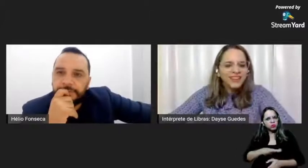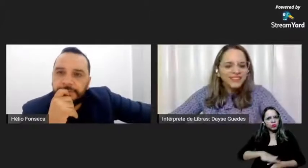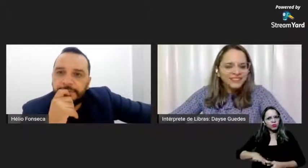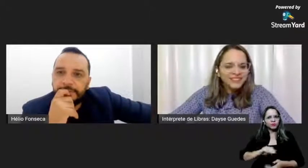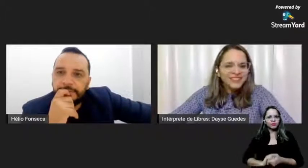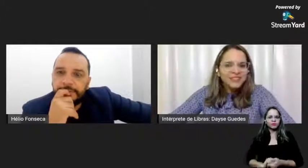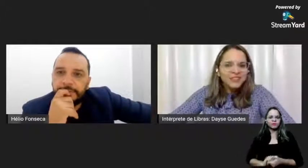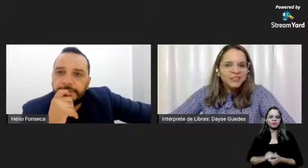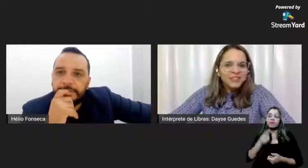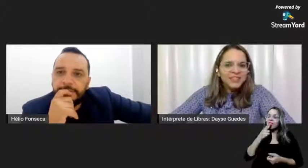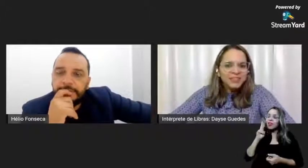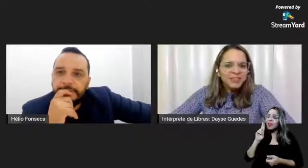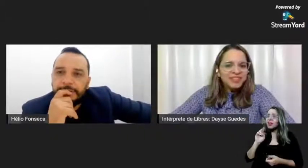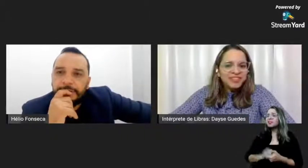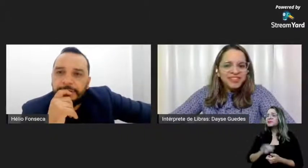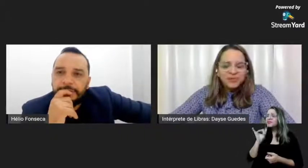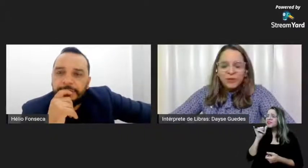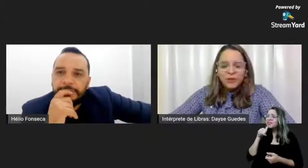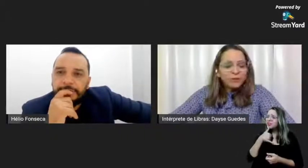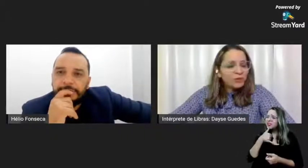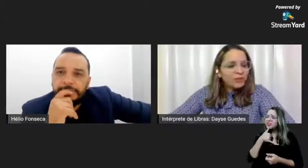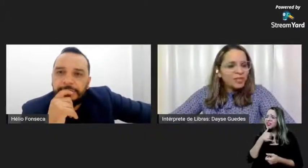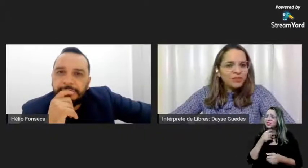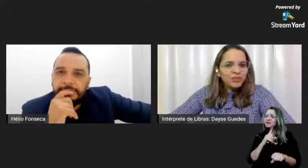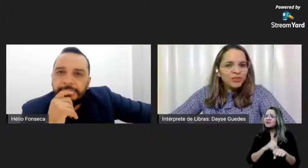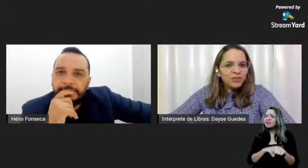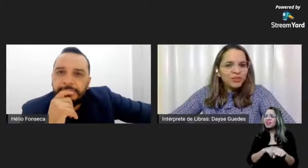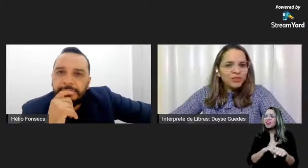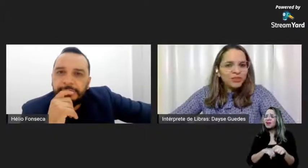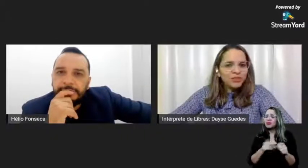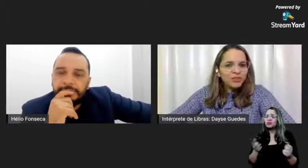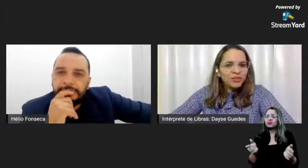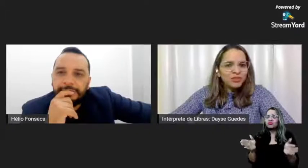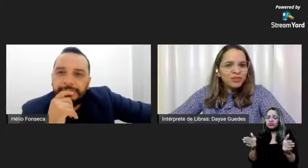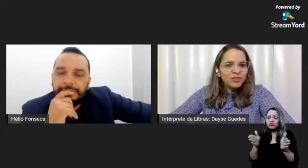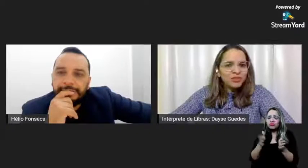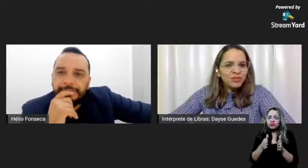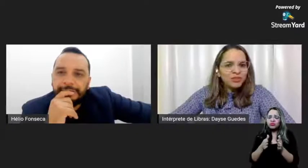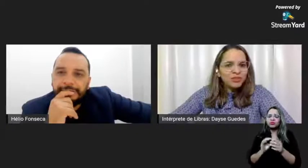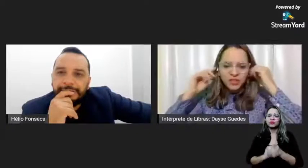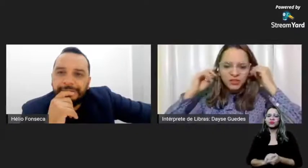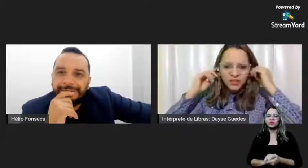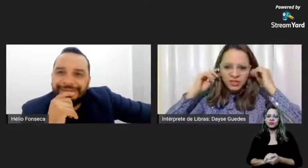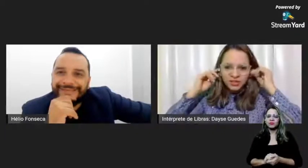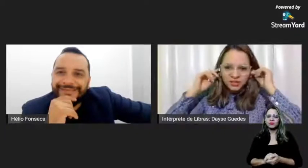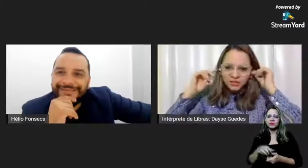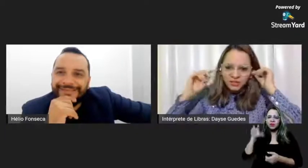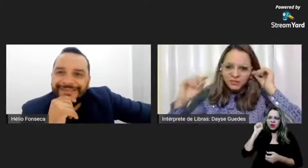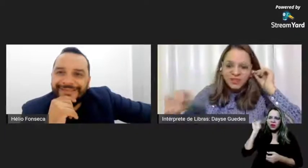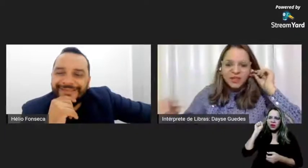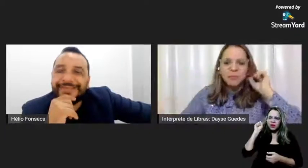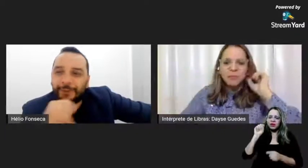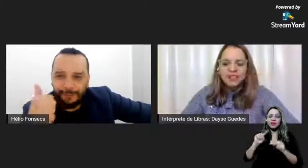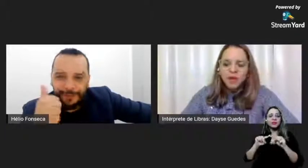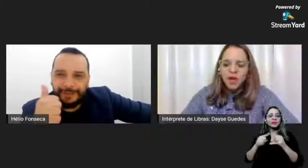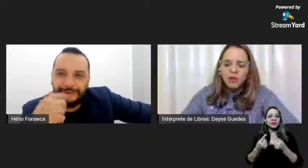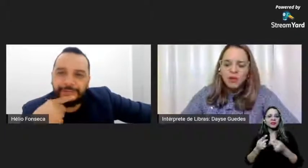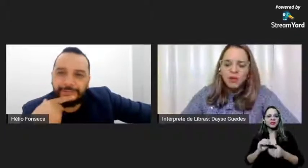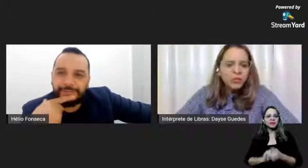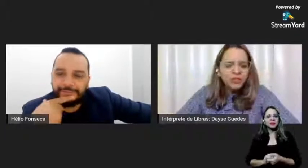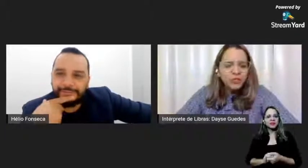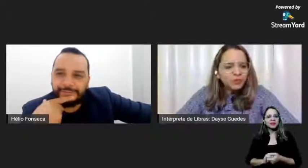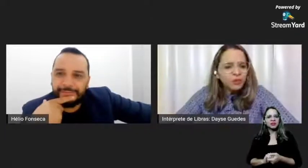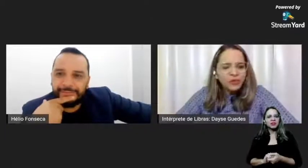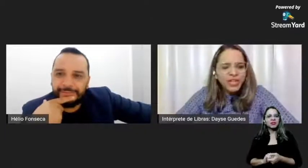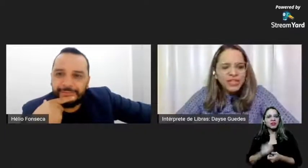Ô, Hélio, infelizmente a gente está no nosso tempo histórico, escutando direitinho, mas, pessoal, eu sei que